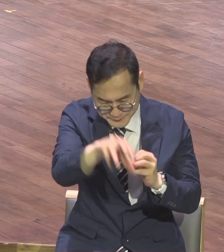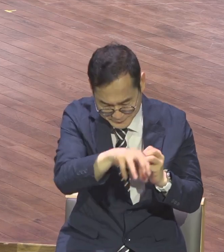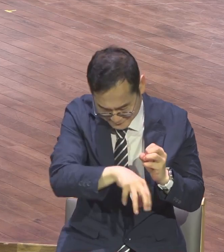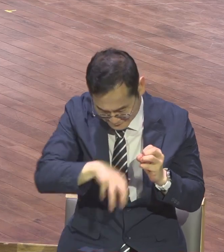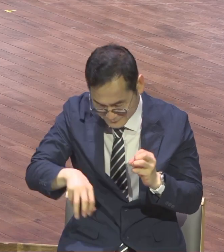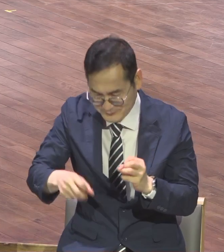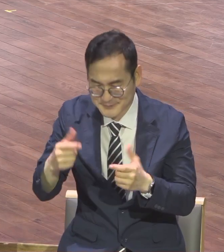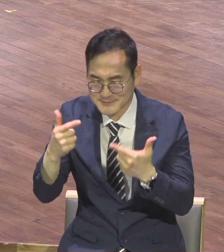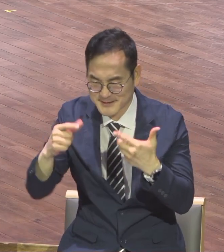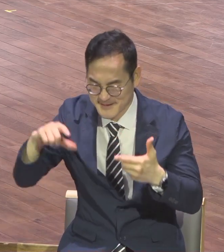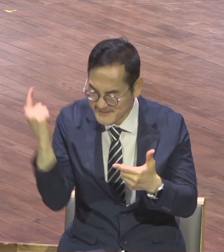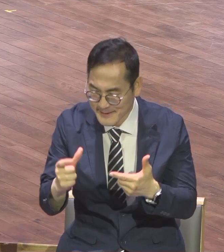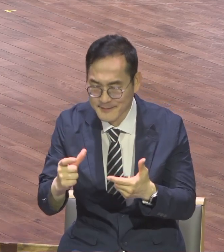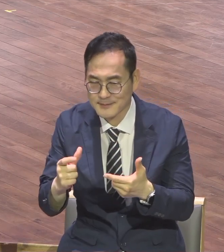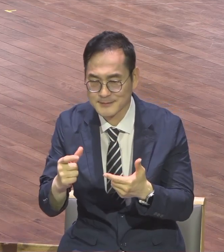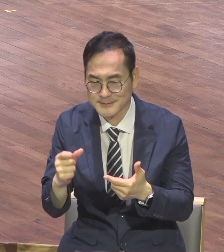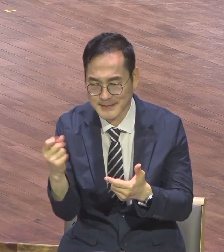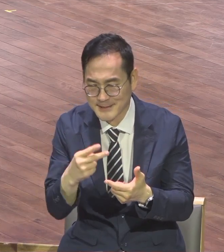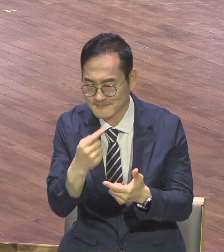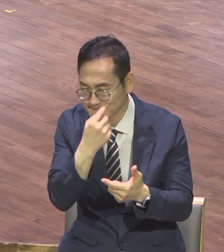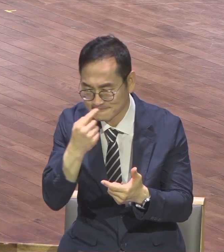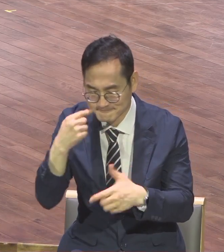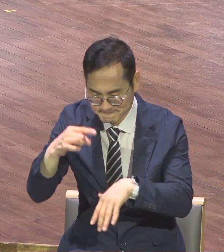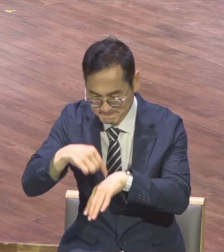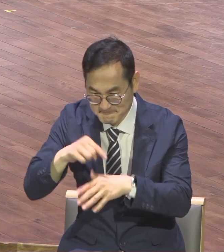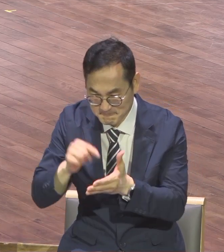뭐냐? 양육의 양육.